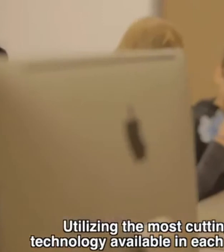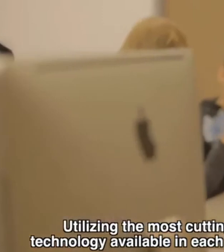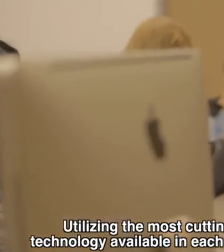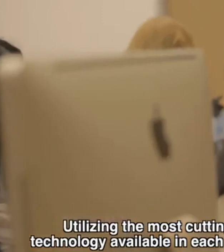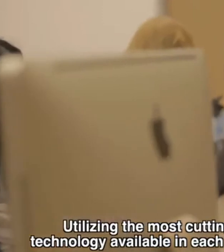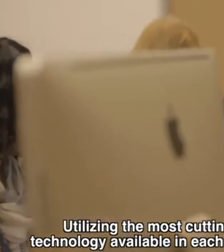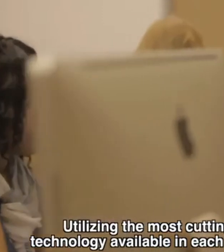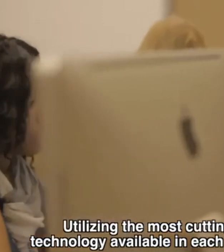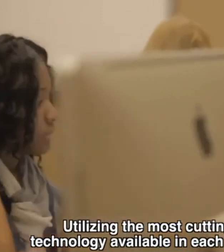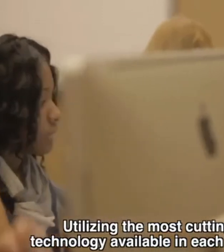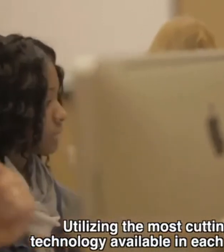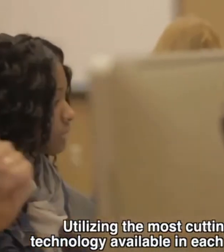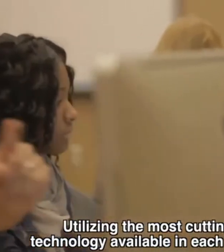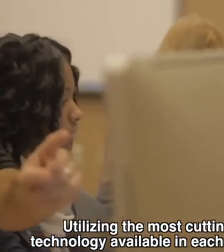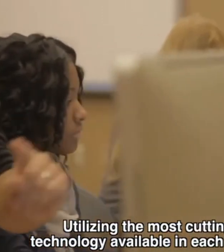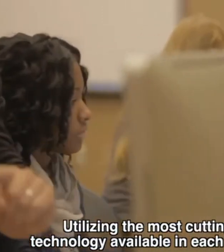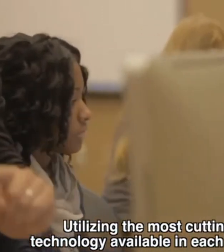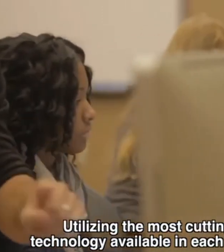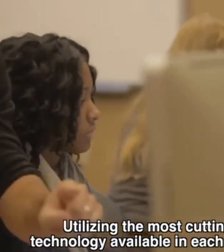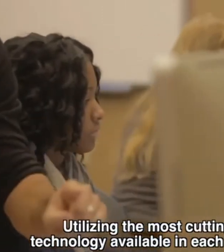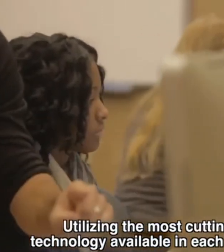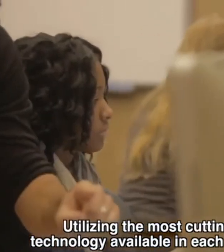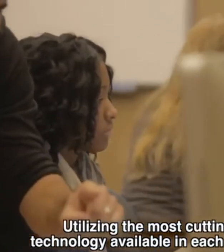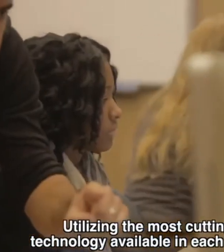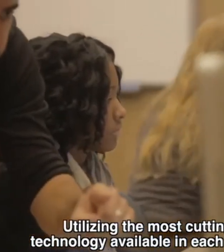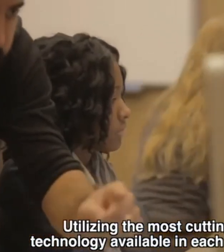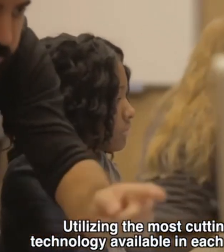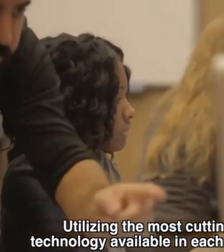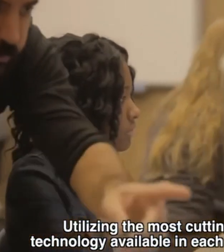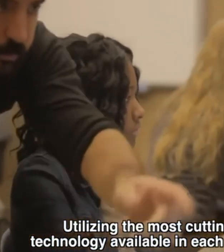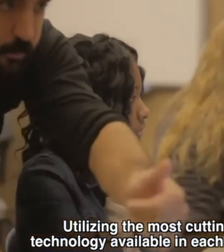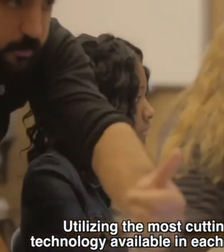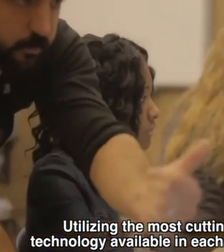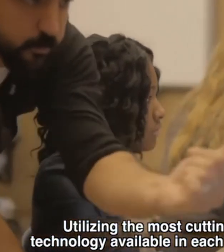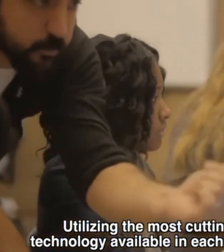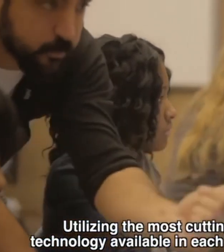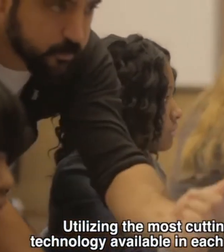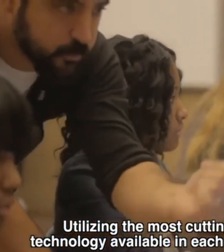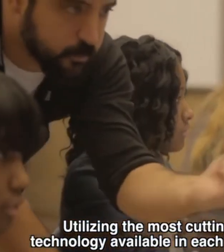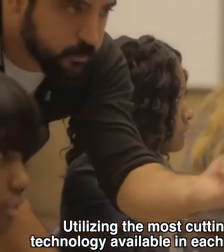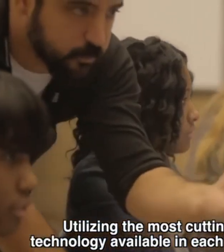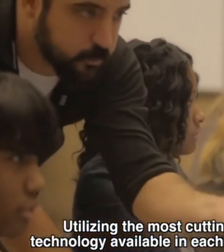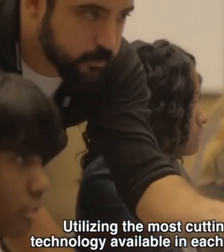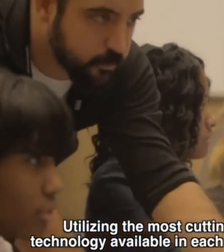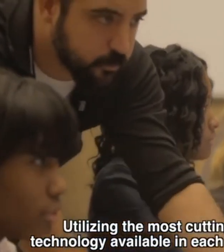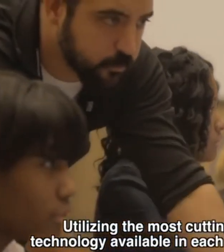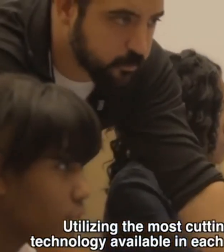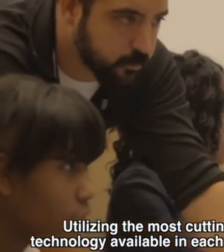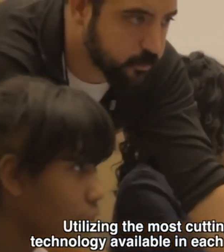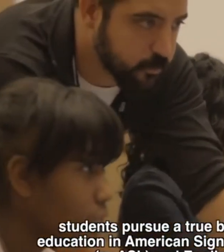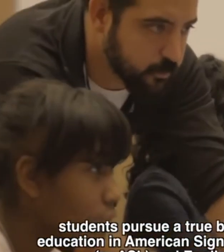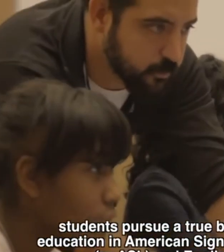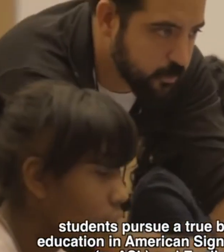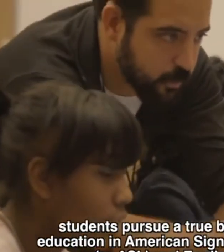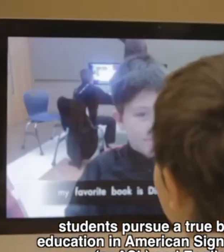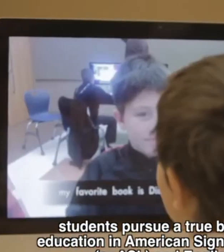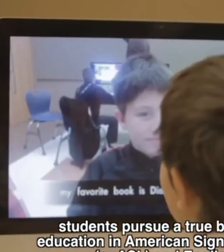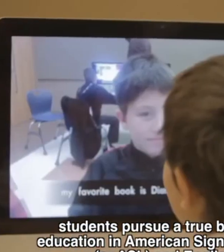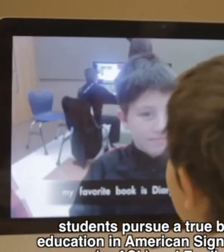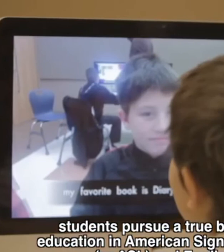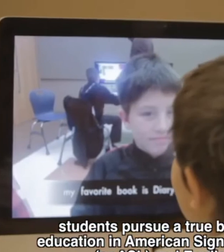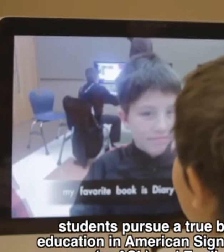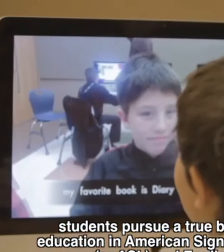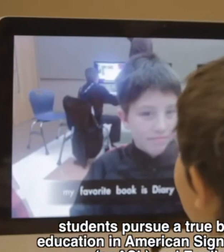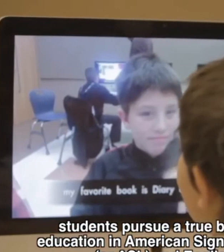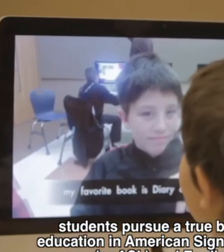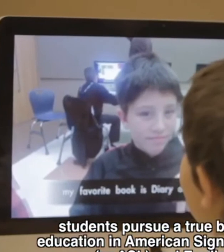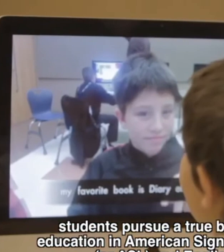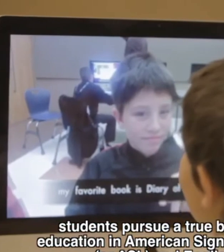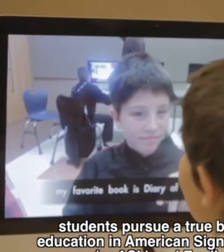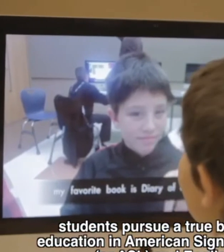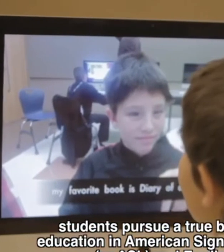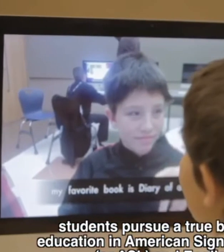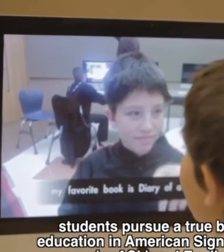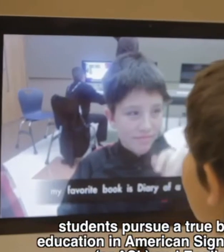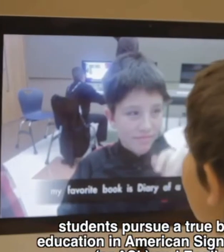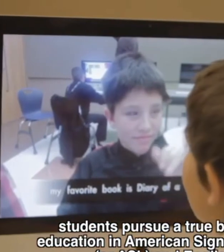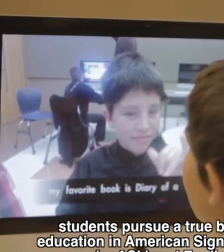a 12. Utilizando la tecnología más avanzada que está disponible en cada sala